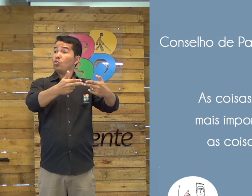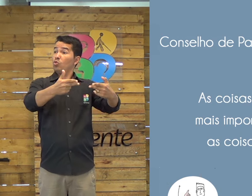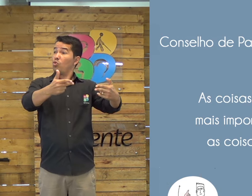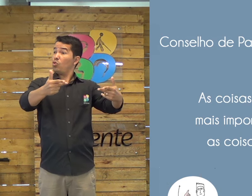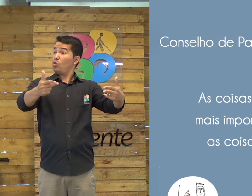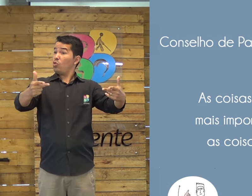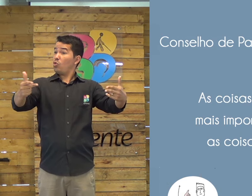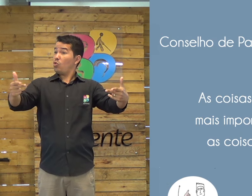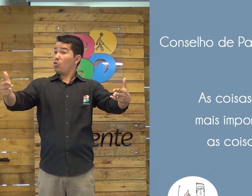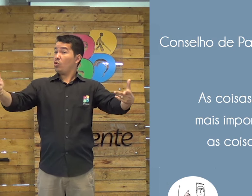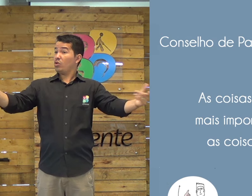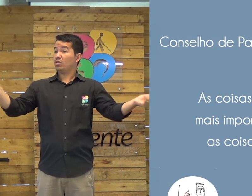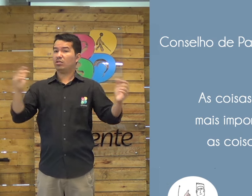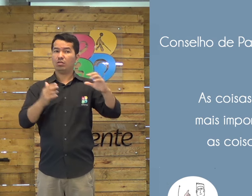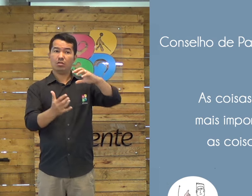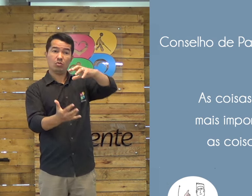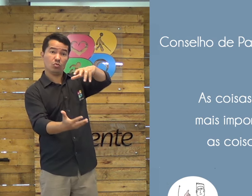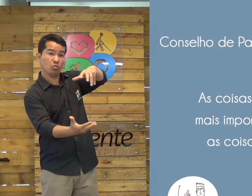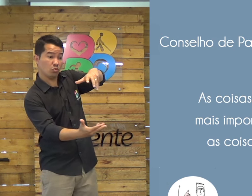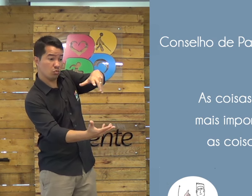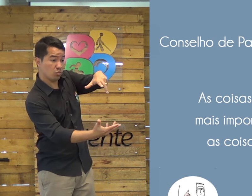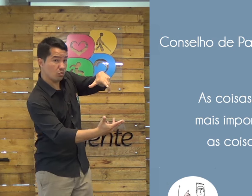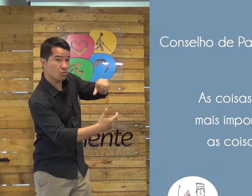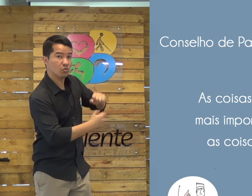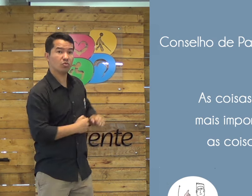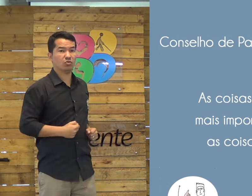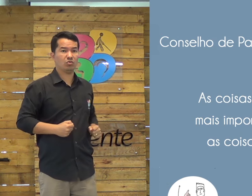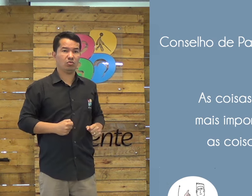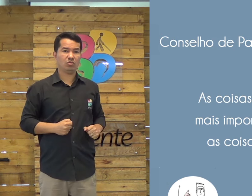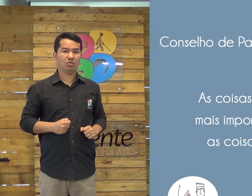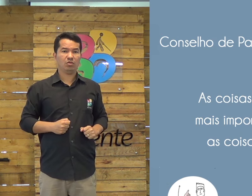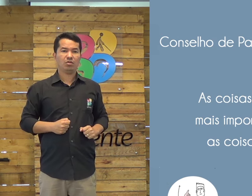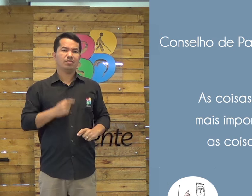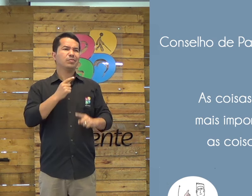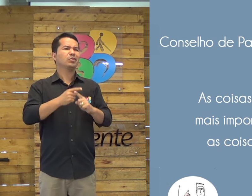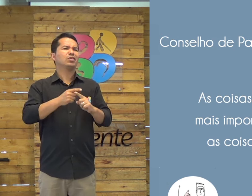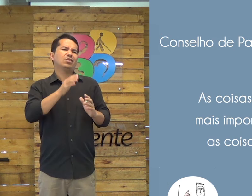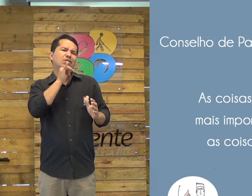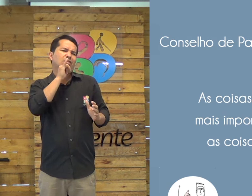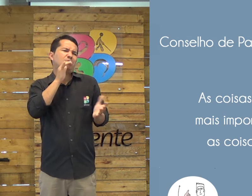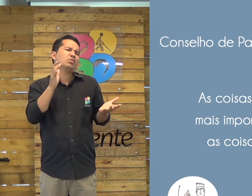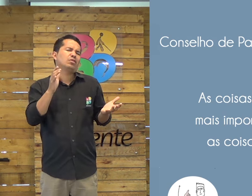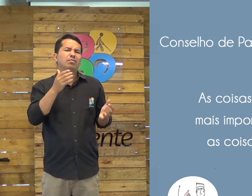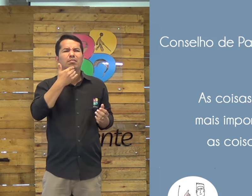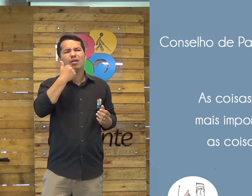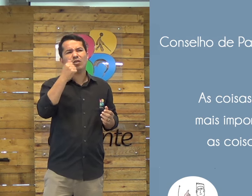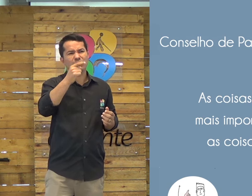ou tantas outras coisas também que são terrenas, coisas que são do mundo,